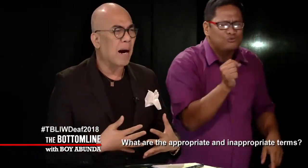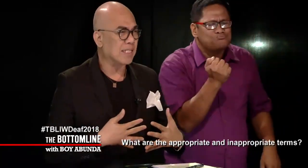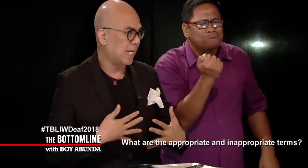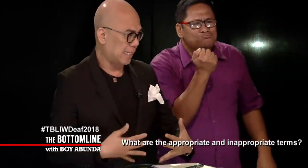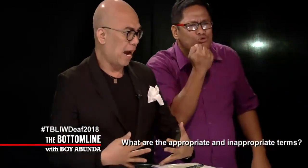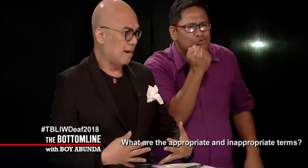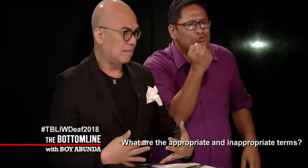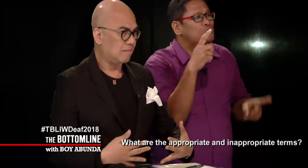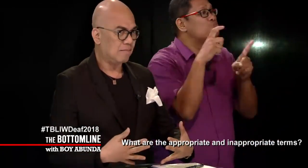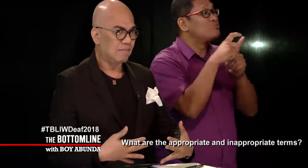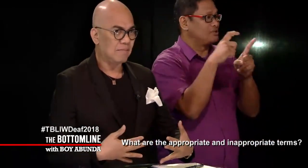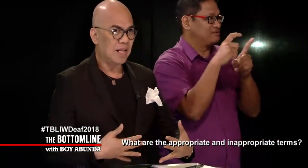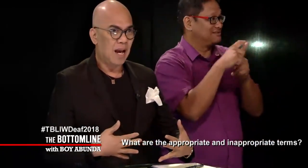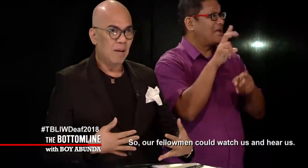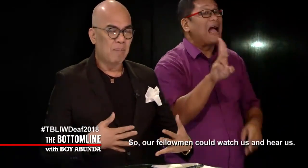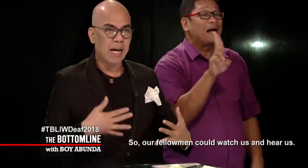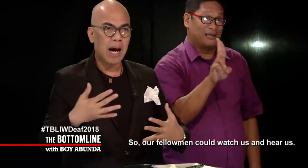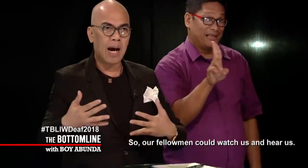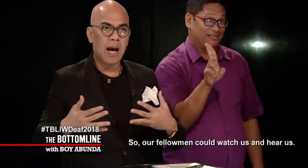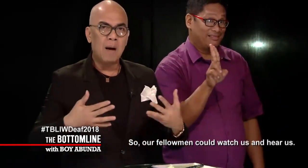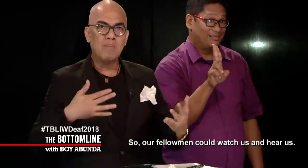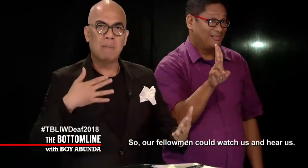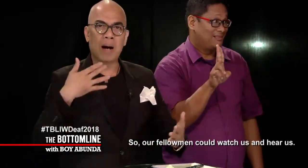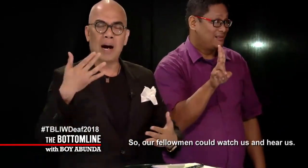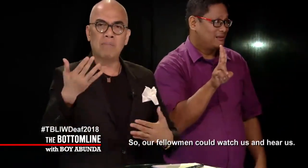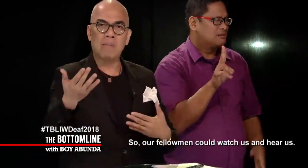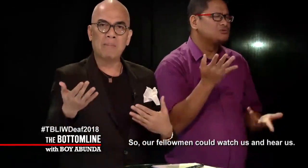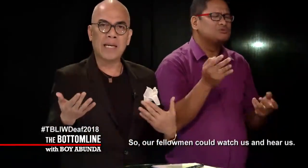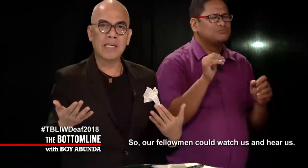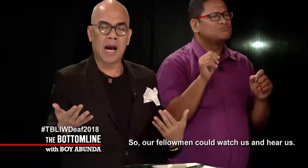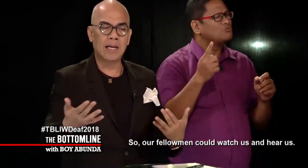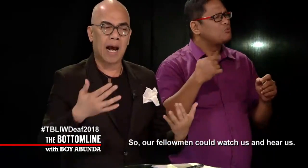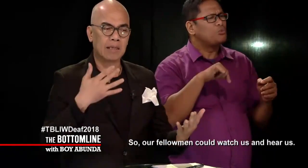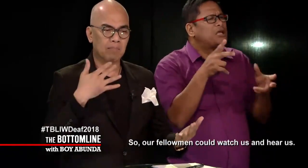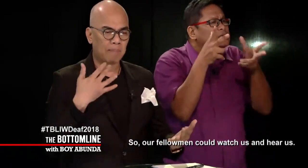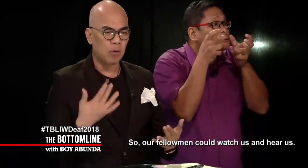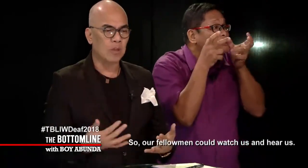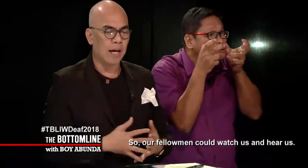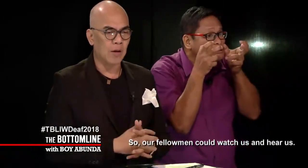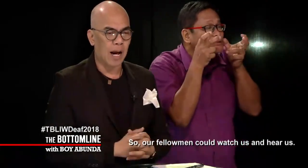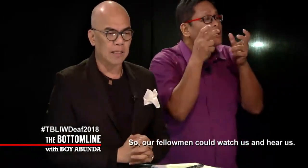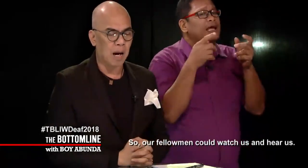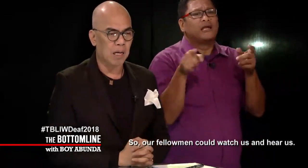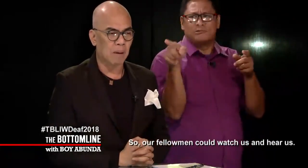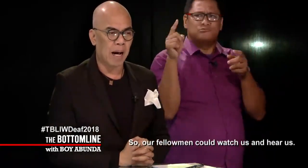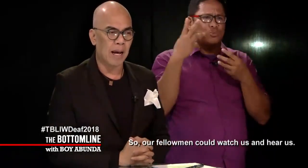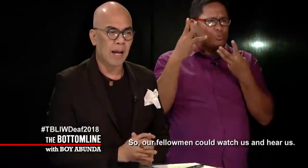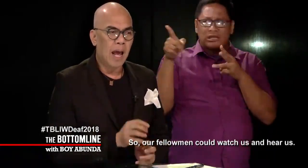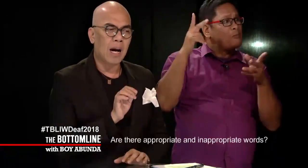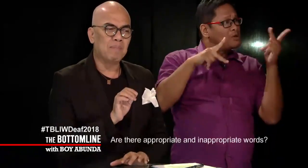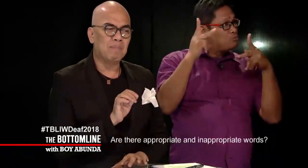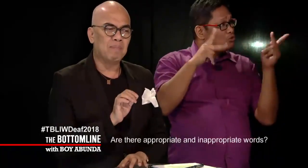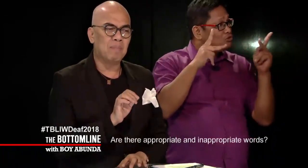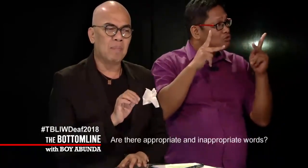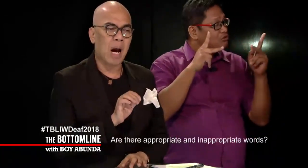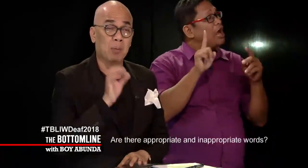na mga salita para mapakinggan at mapanood tayo ng ating mga kababayan. May